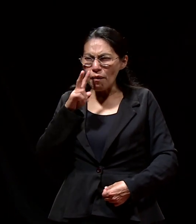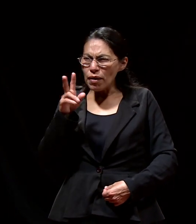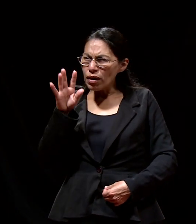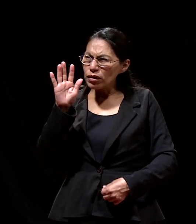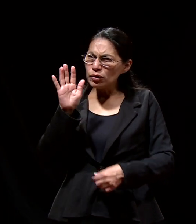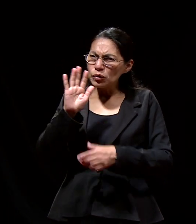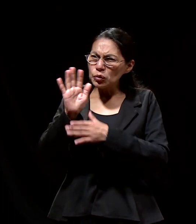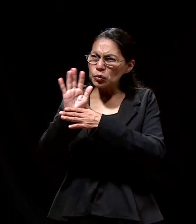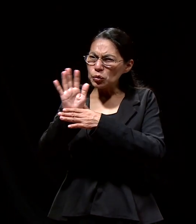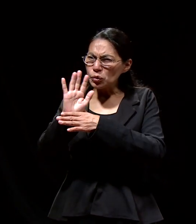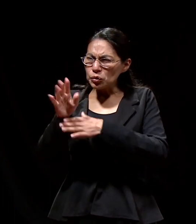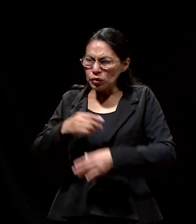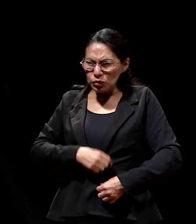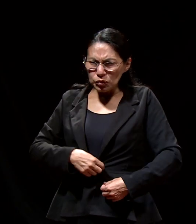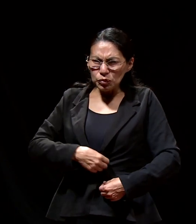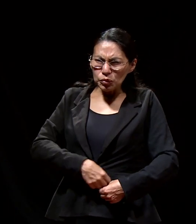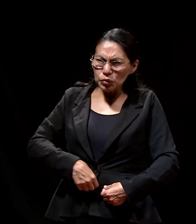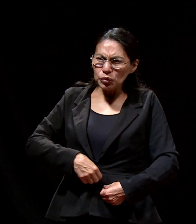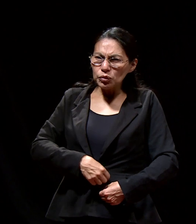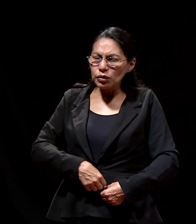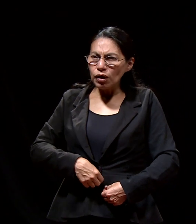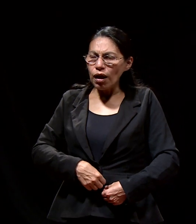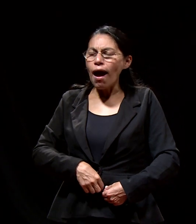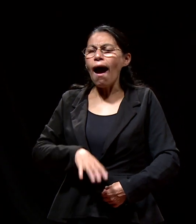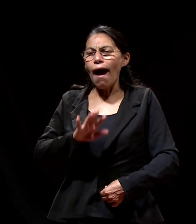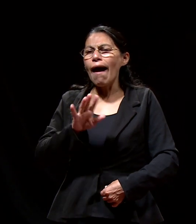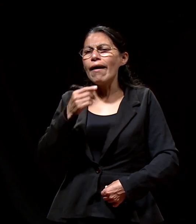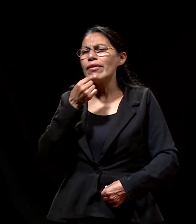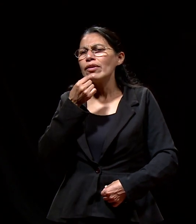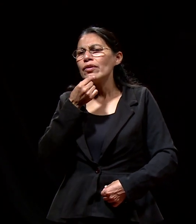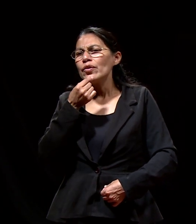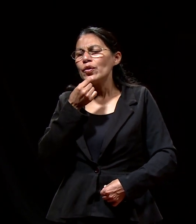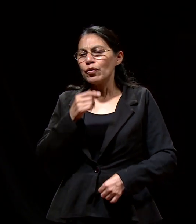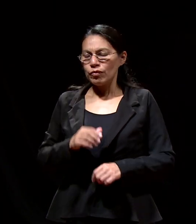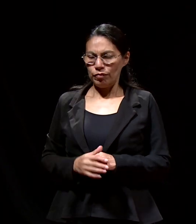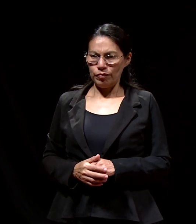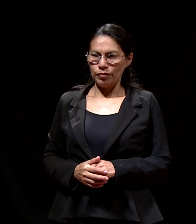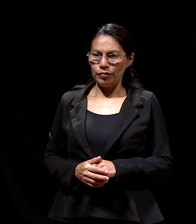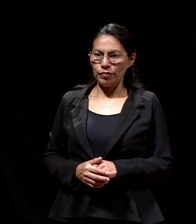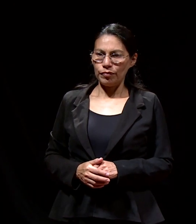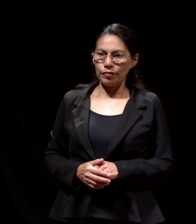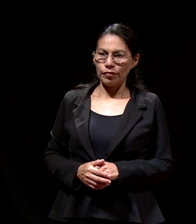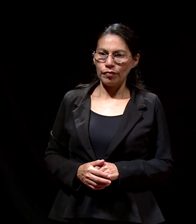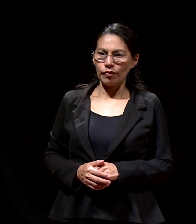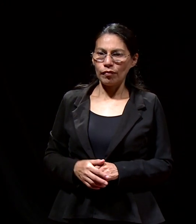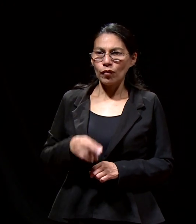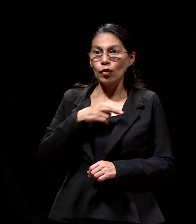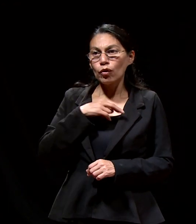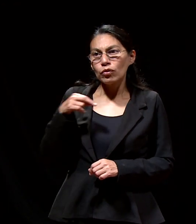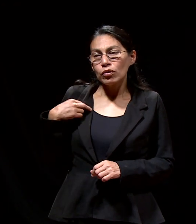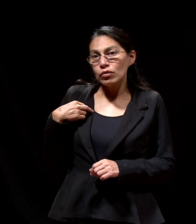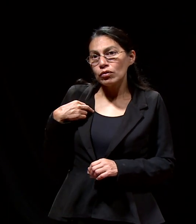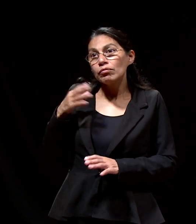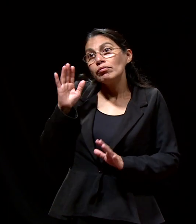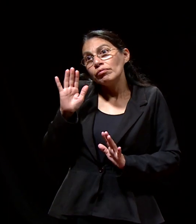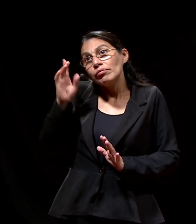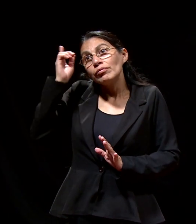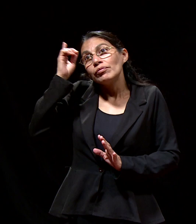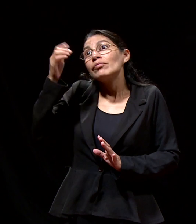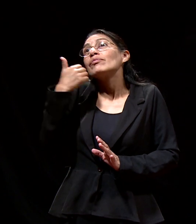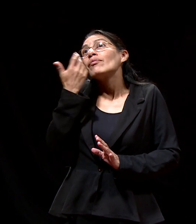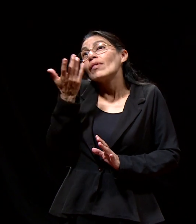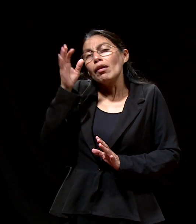ver el feto al hacer el ultrasonido es niño y entonces este pues nosotros